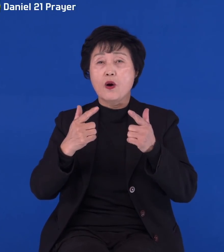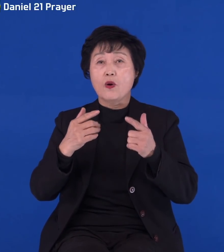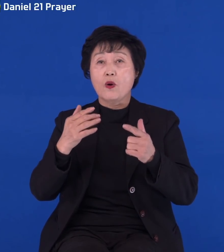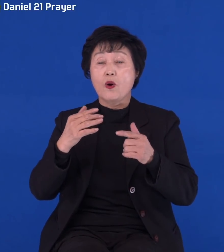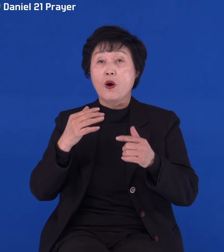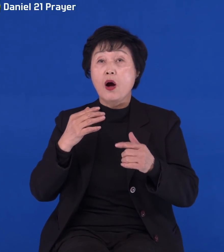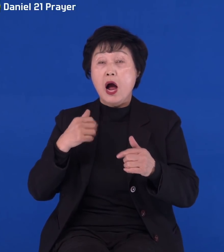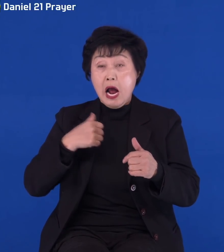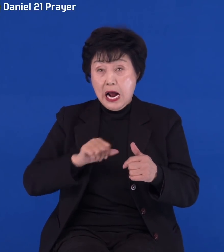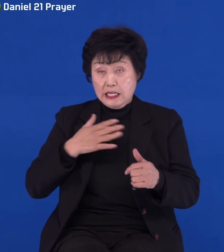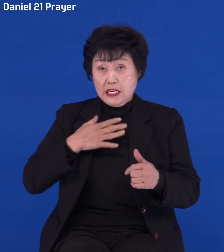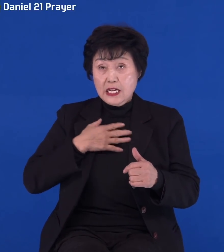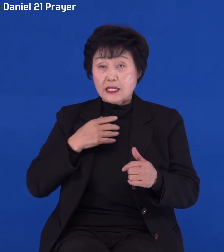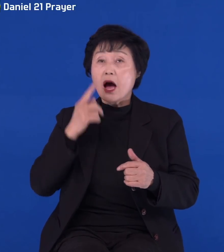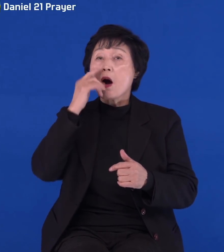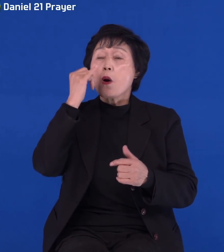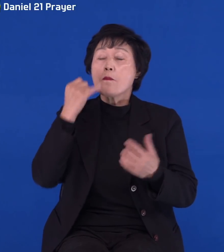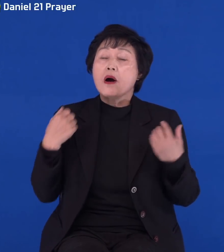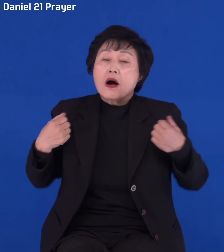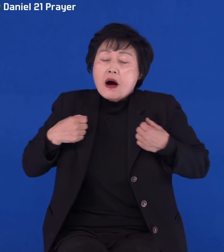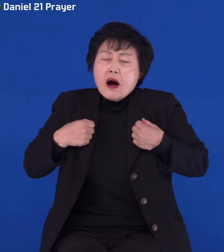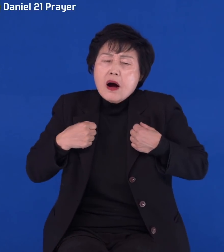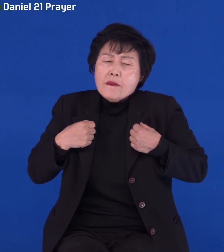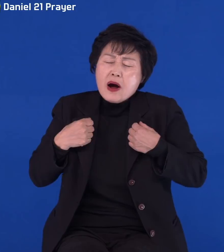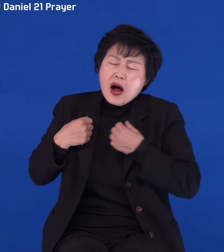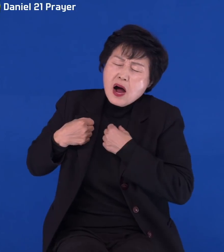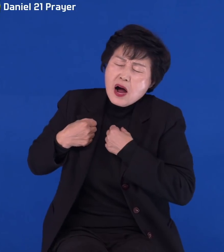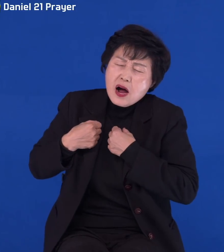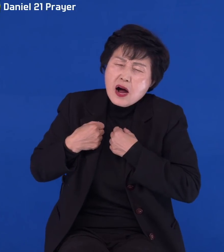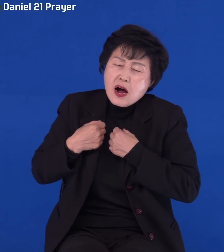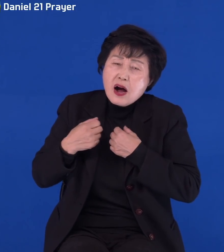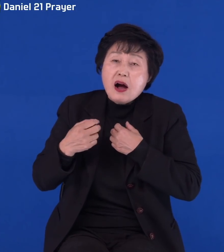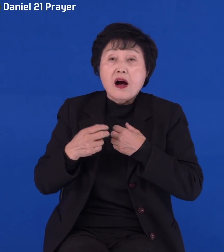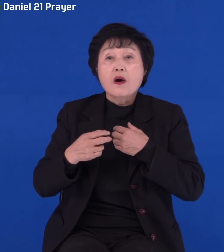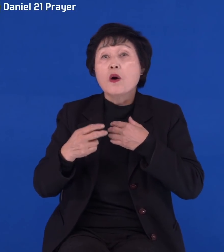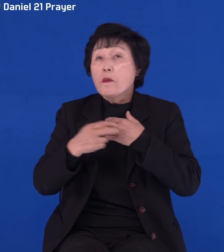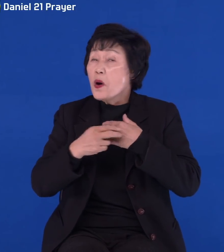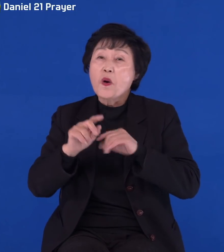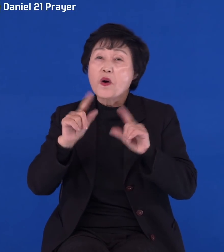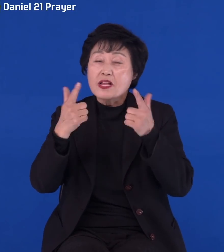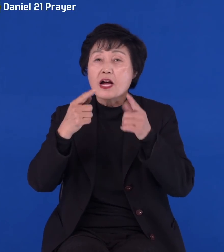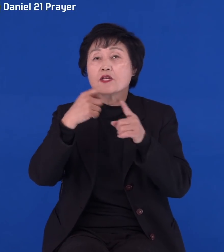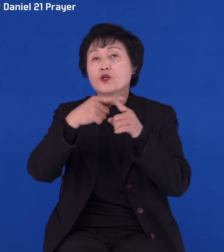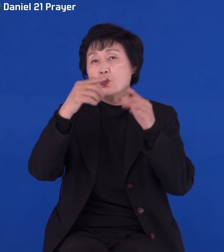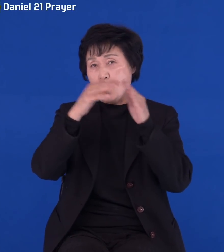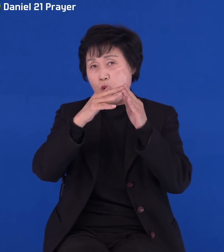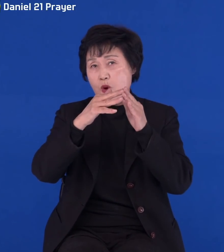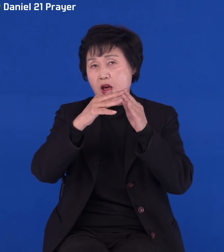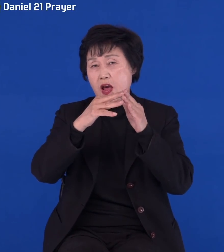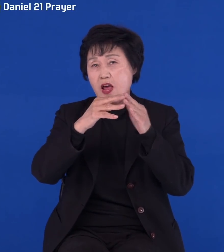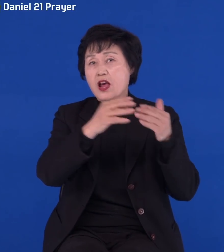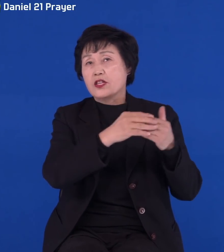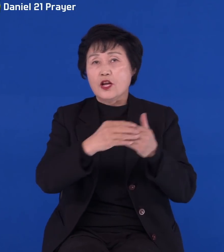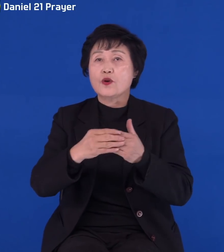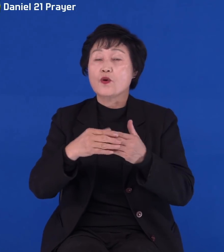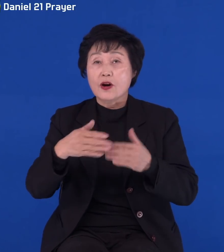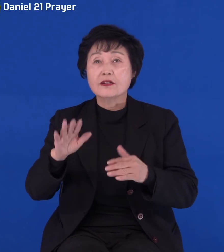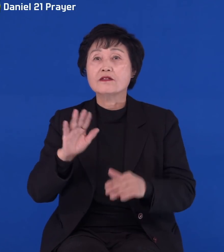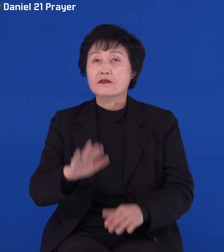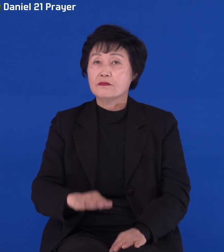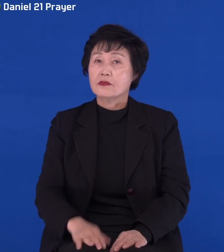30분 동안 교회에 끌고 가는 거예요. 하나님께 소원한 것은 죽더라도 지켜야 된다고. 그런 어머니가 어디